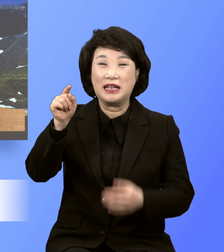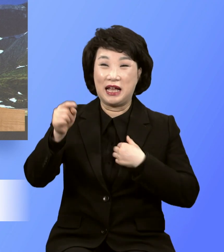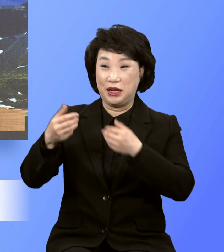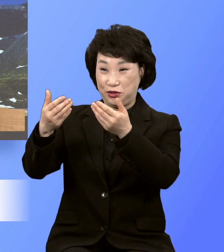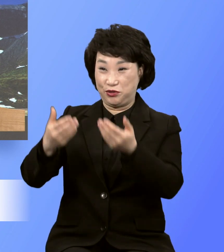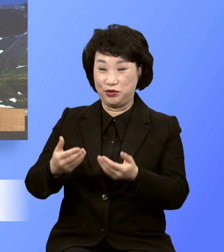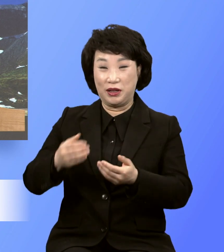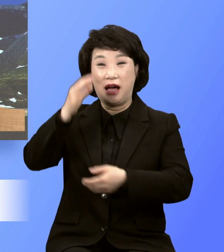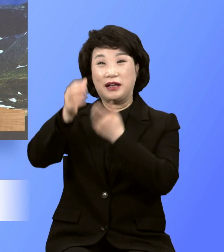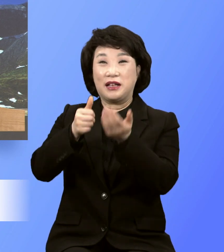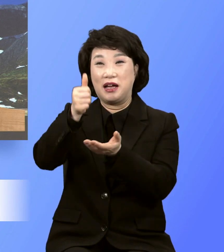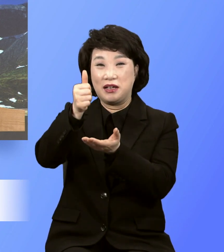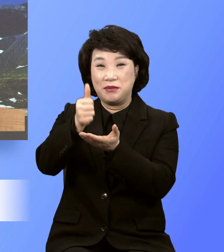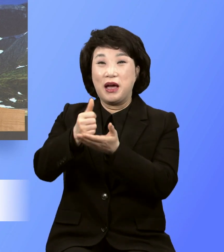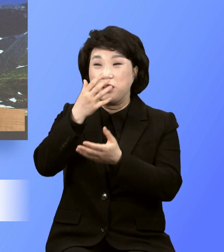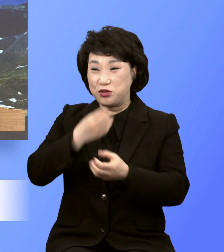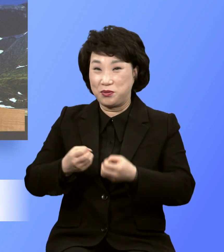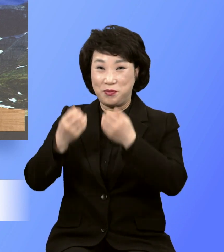내게 주신 하나님의